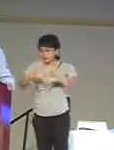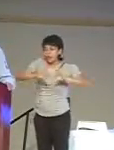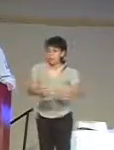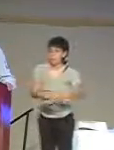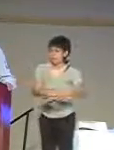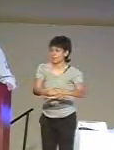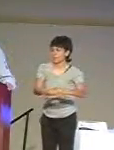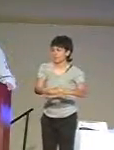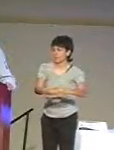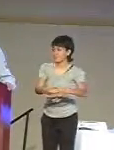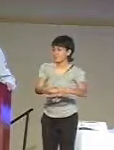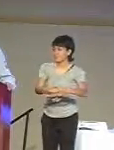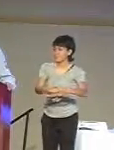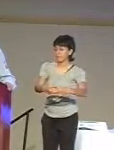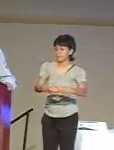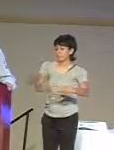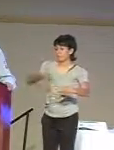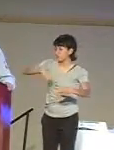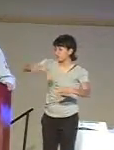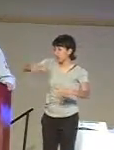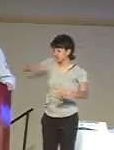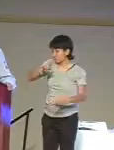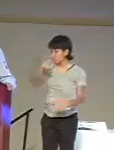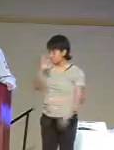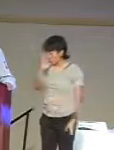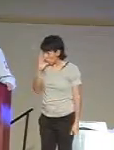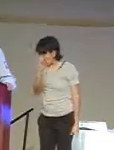todos. Si no puedes, renuncia.